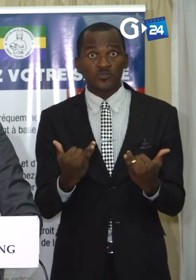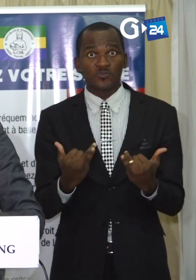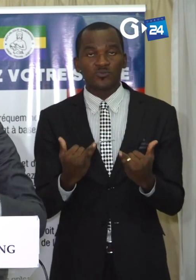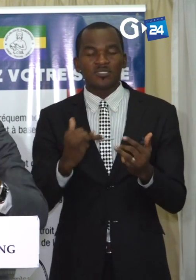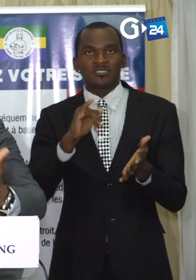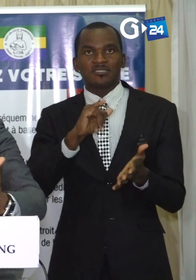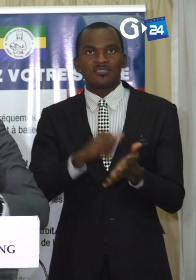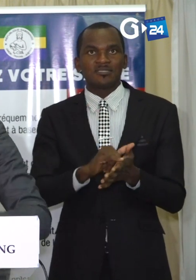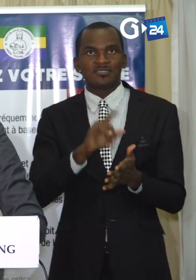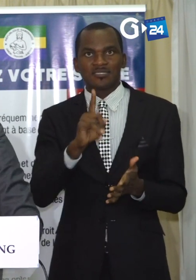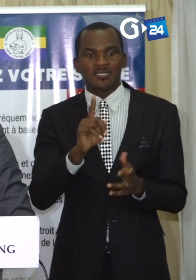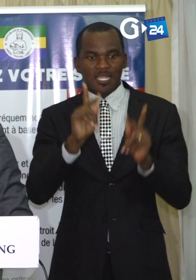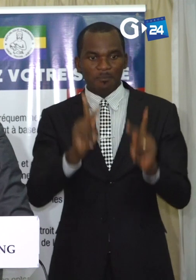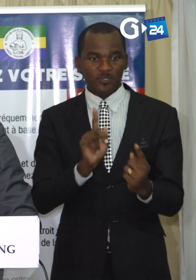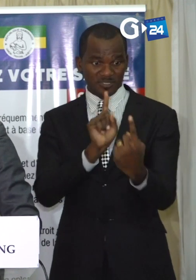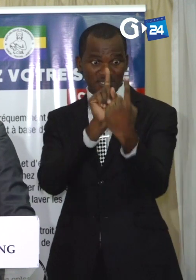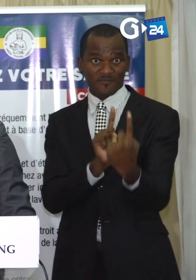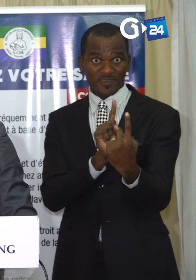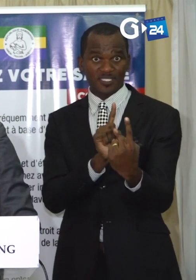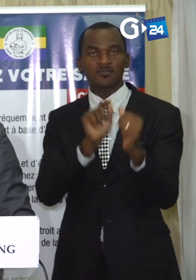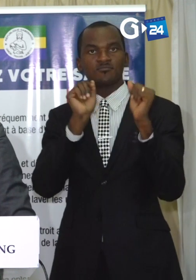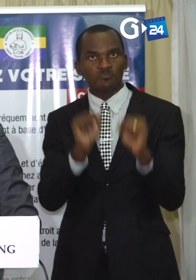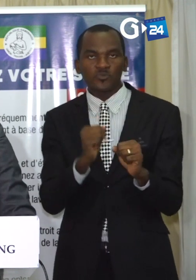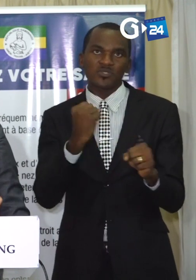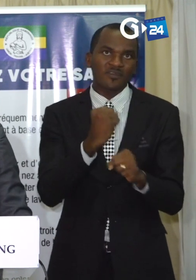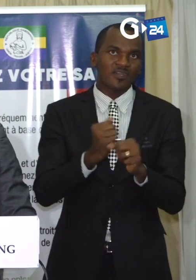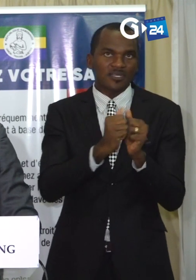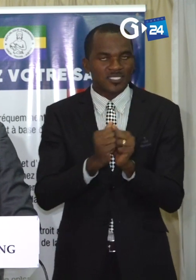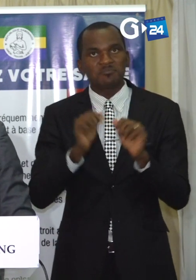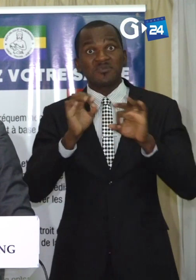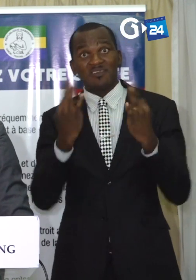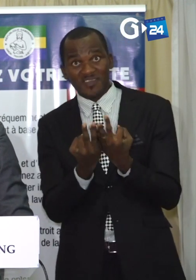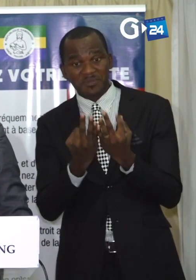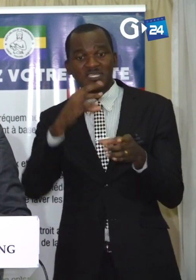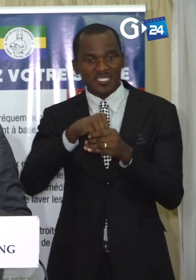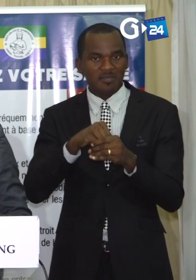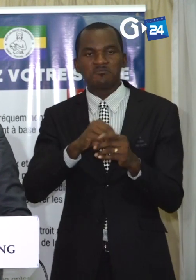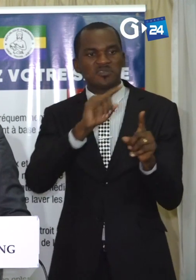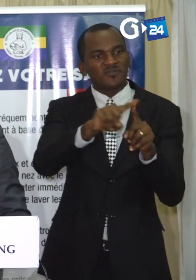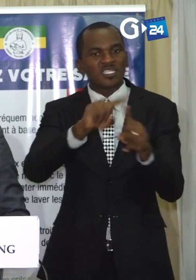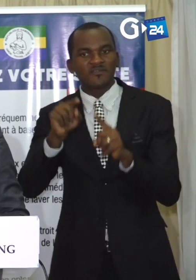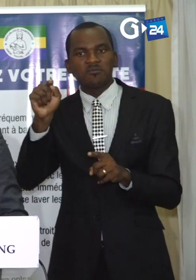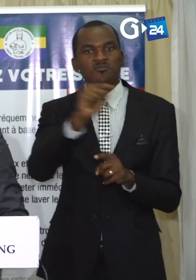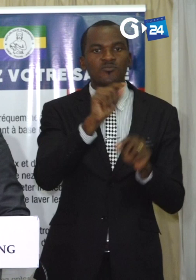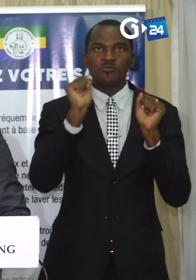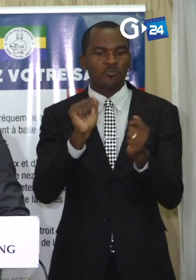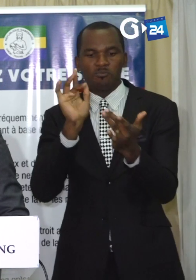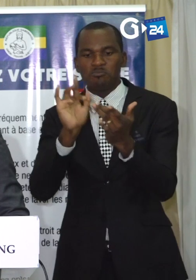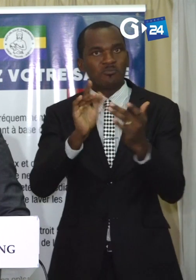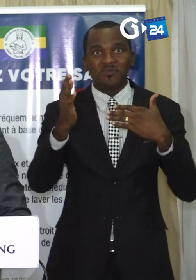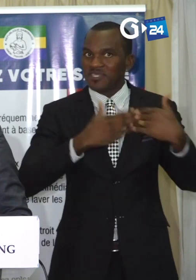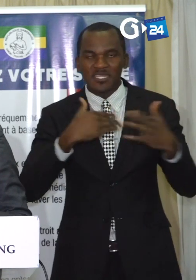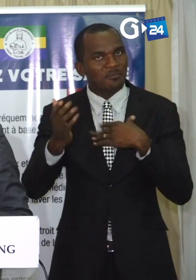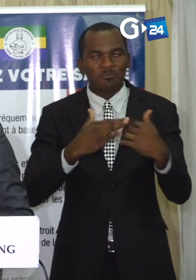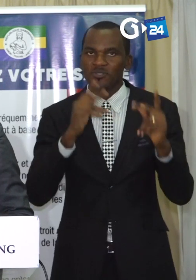c'est celui qui est en face de nous, c'est notre collègue, c'est un membre de notre famille. Il est nécessaire, plus que nécessaire